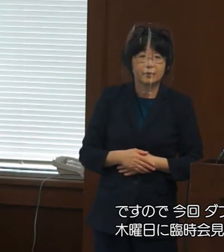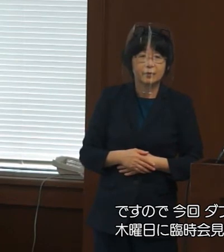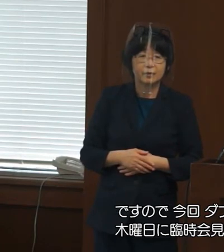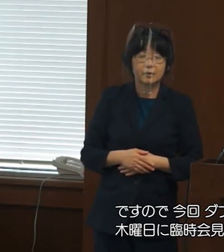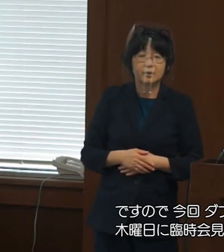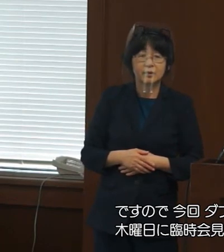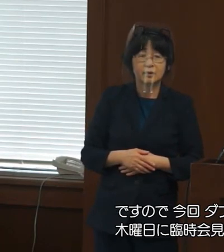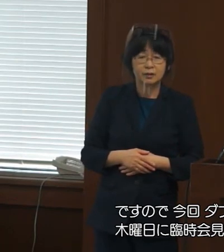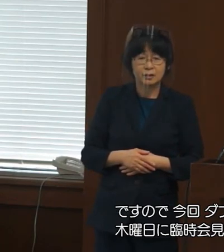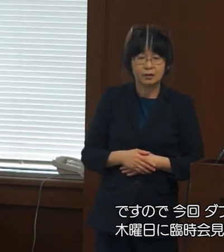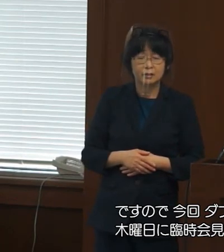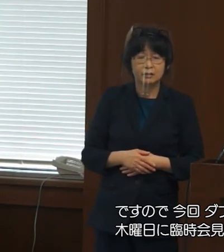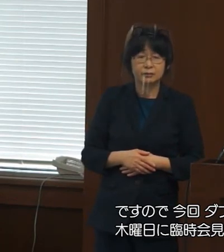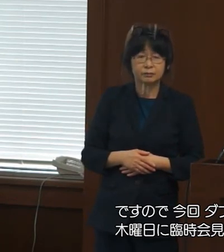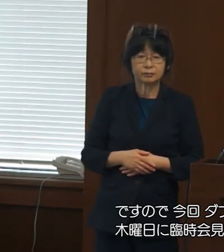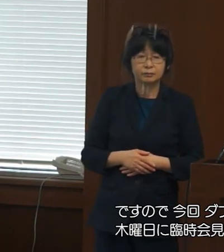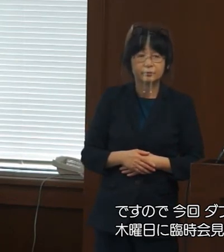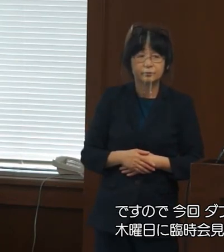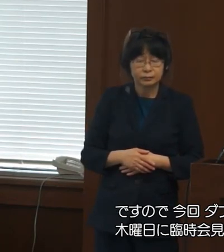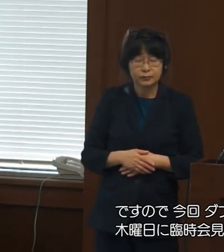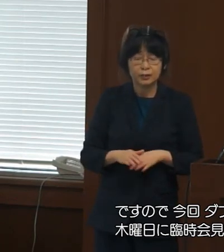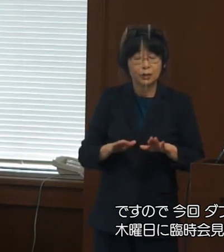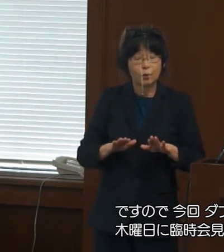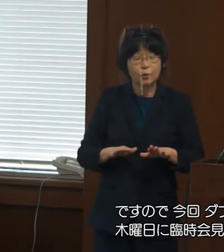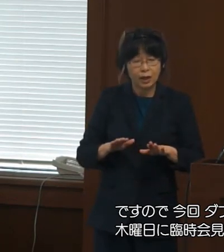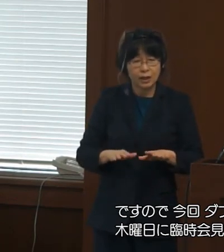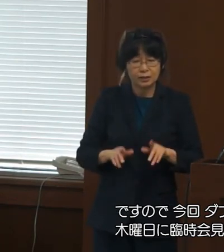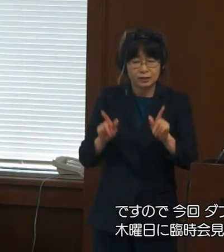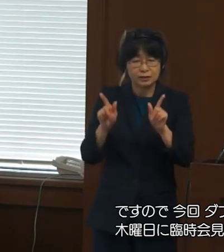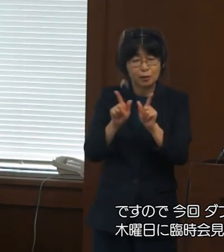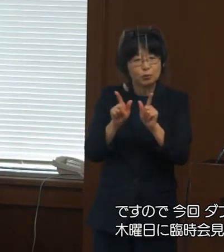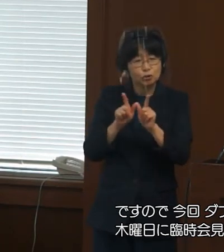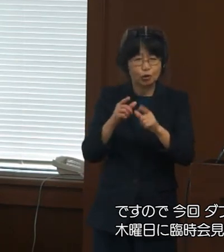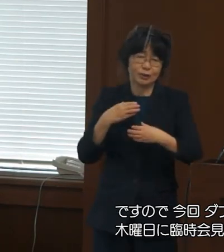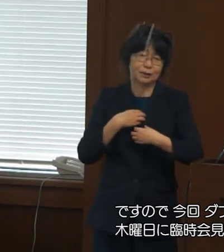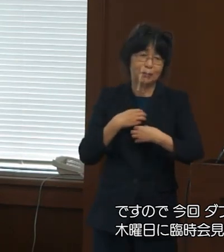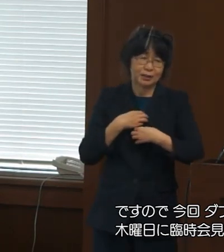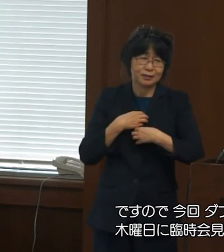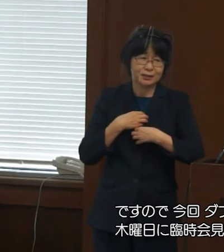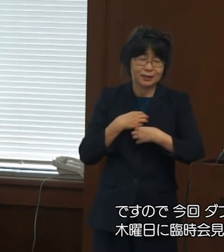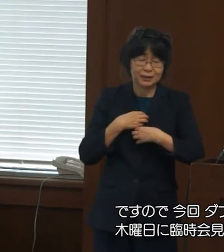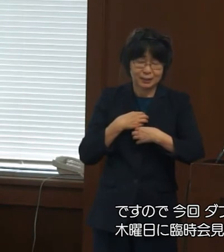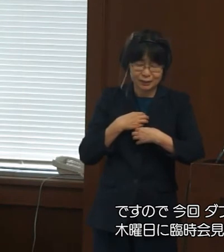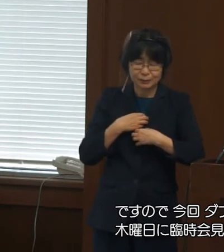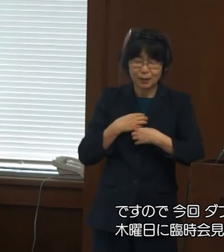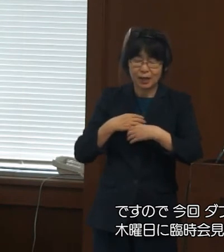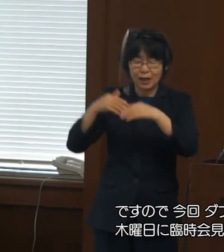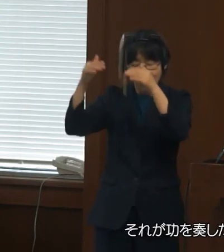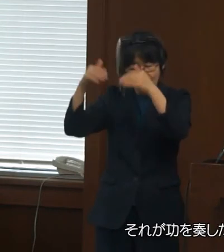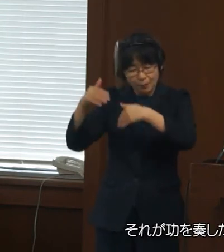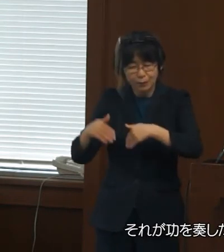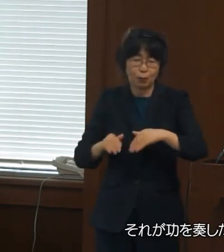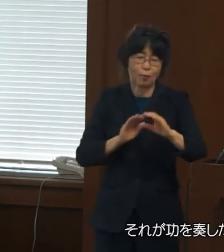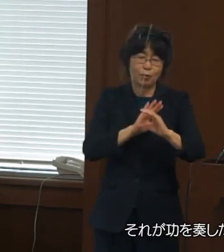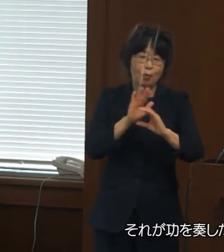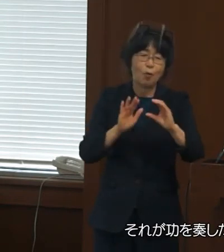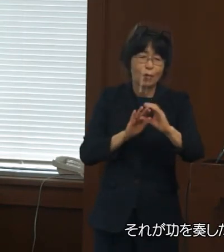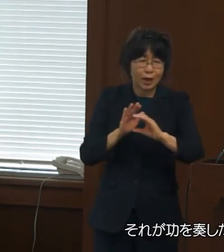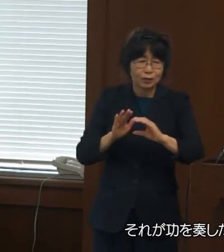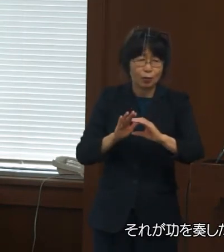回ダブルの危機っていうことを木曜日に臨時会見させていただいて、それ